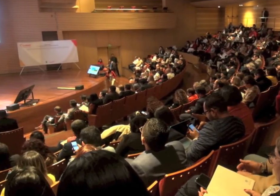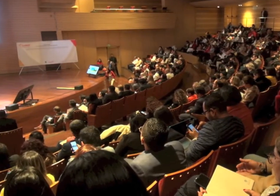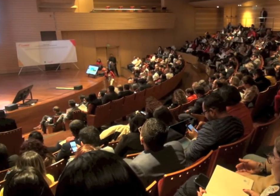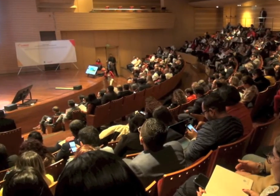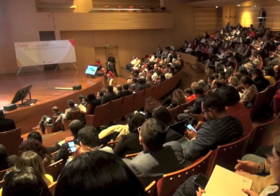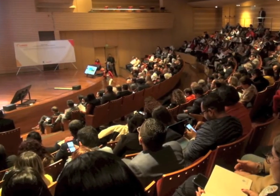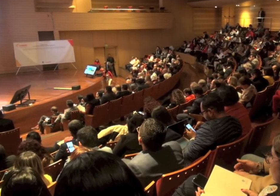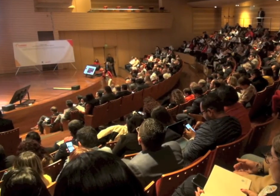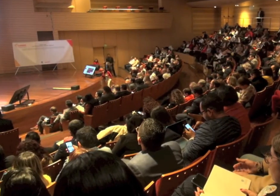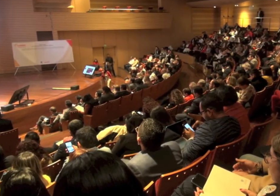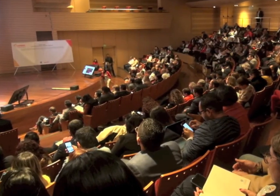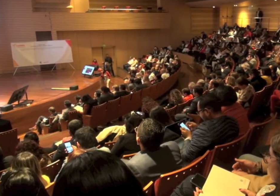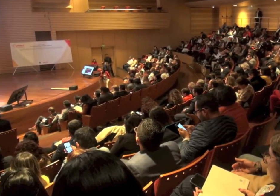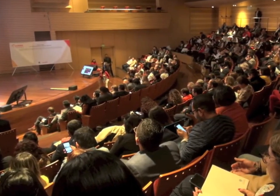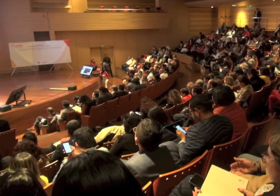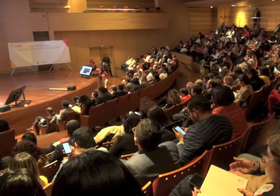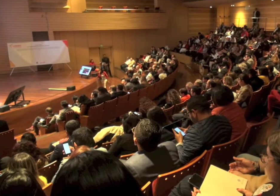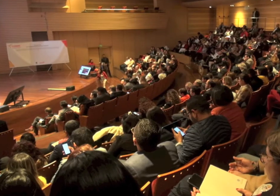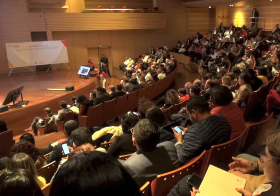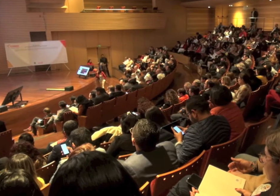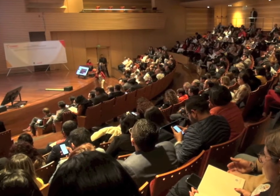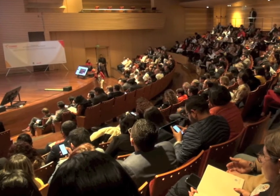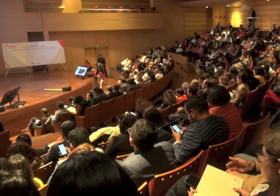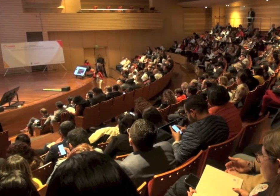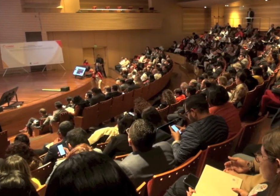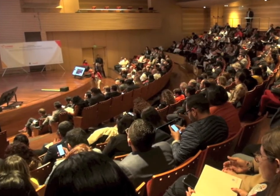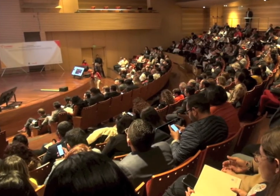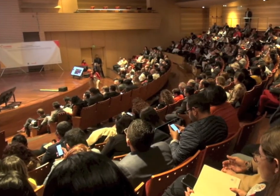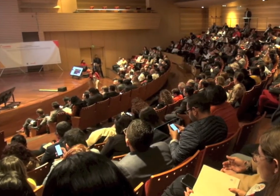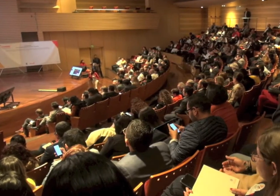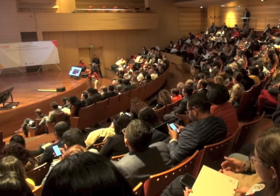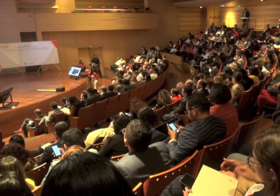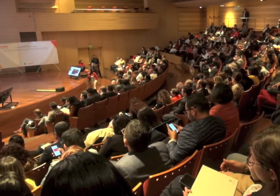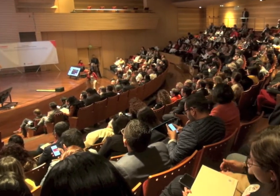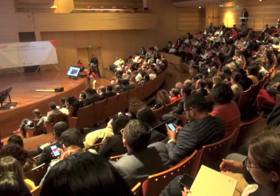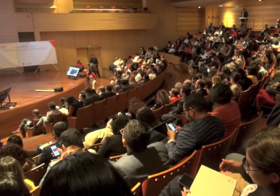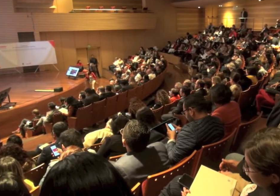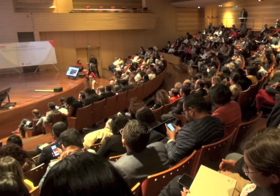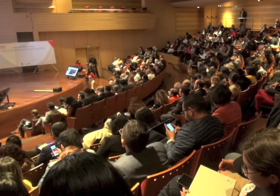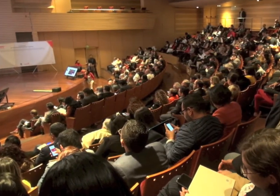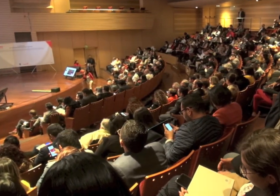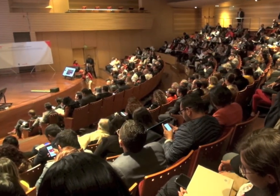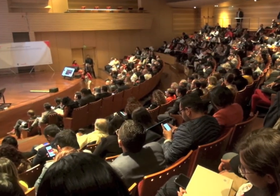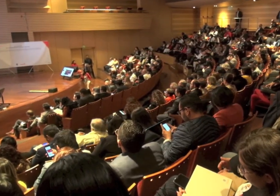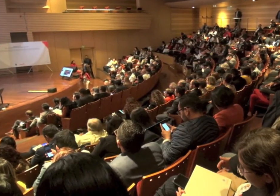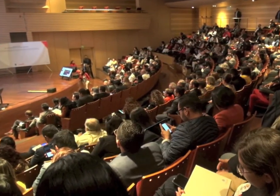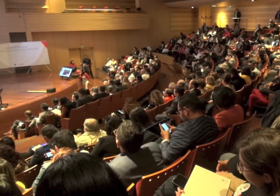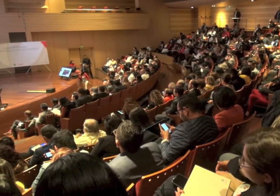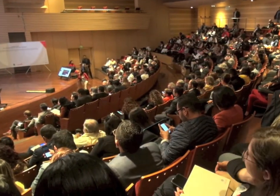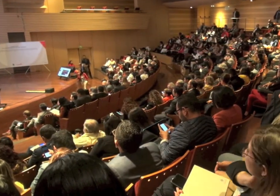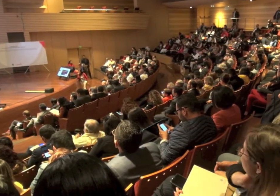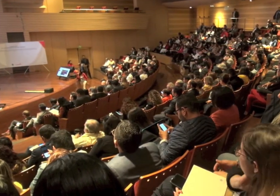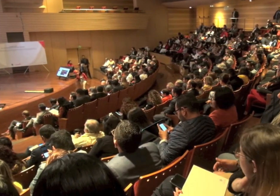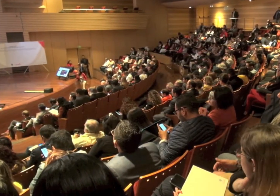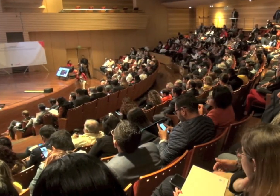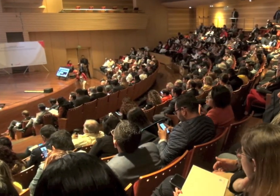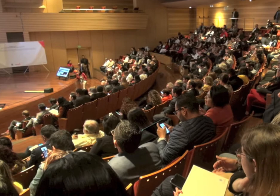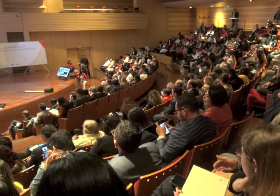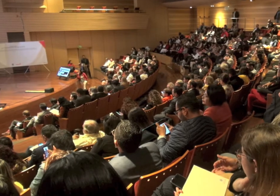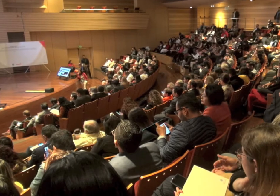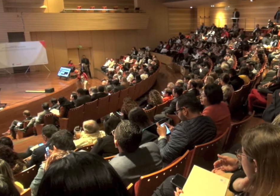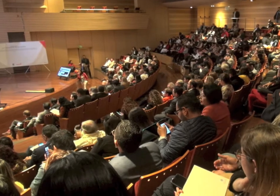No estamos aquí para llorar por la leche derramada. Estamos aquí porque aplaudimos que desde las